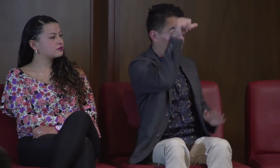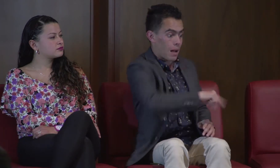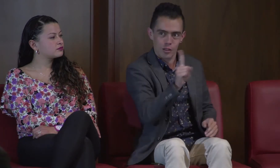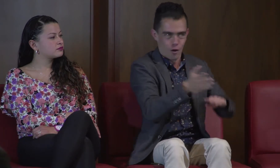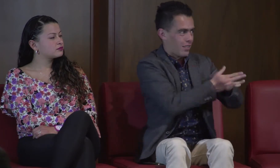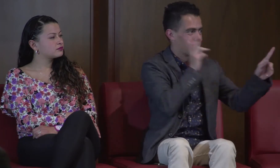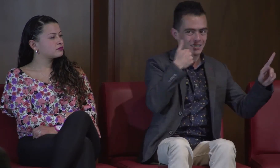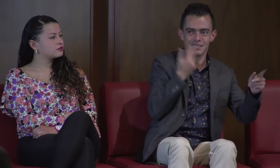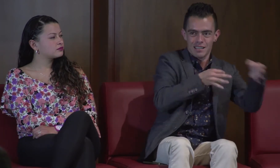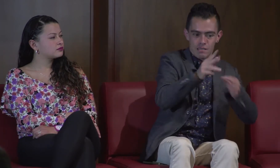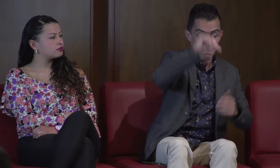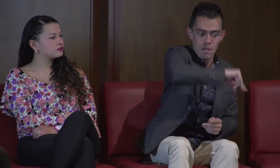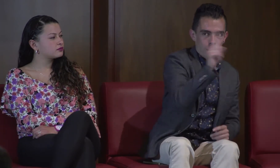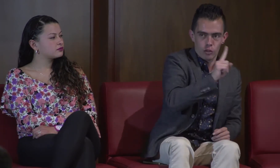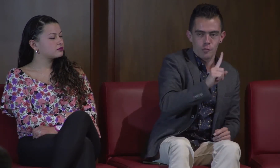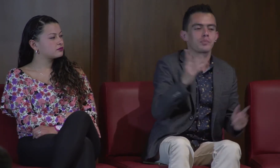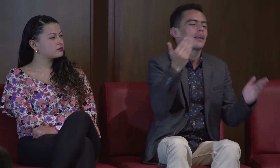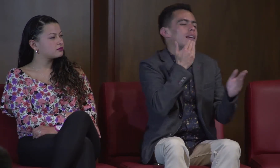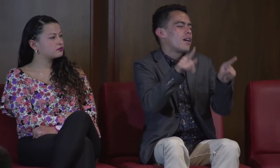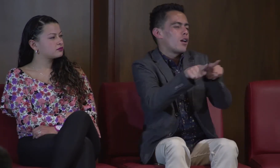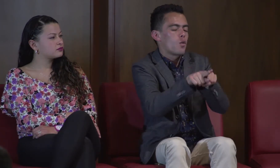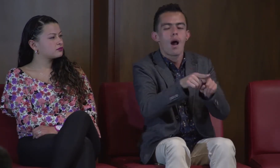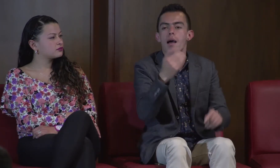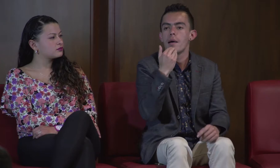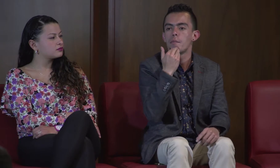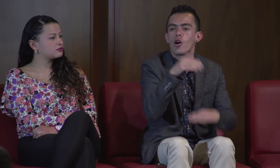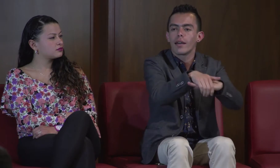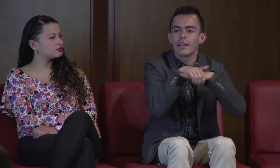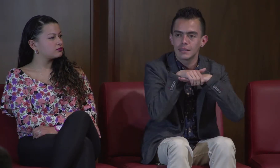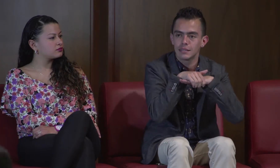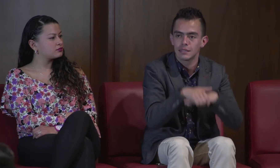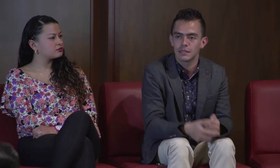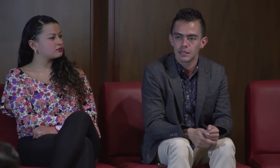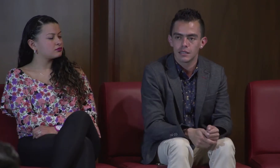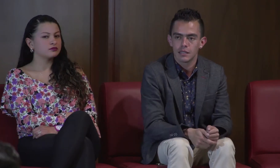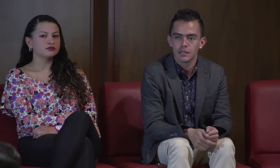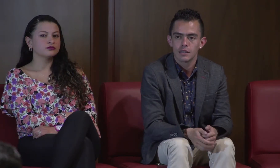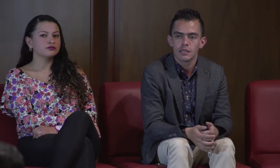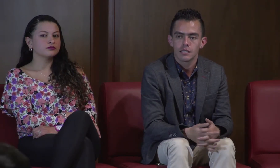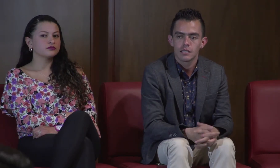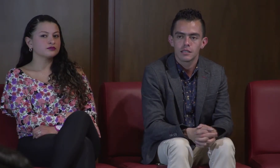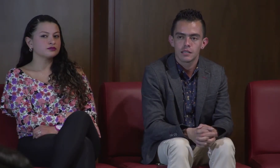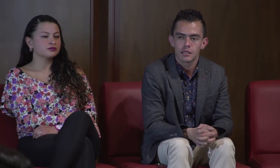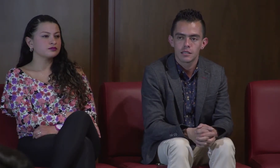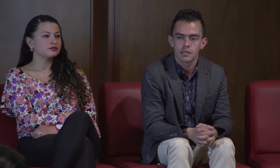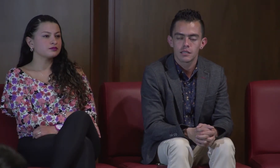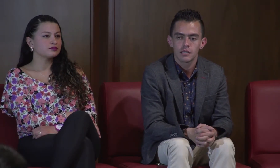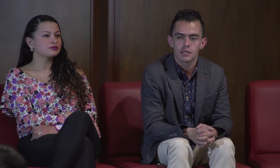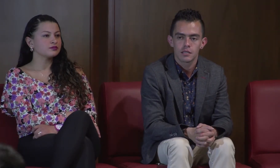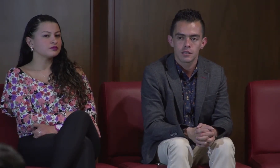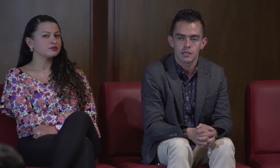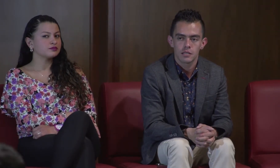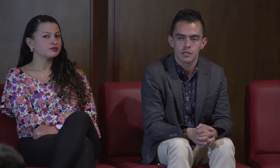no, el reconocimiento para este caso, como lo está expresando el documento, no aplica esta seña. Era aceptación